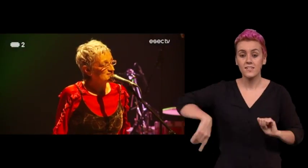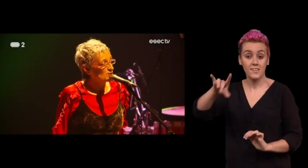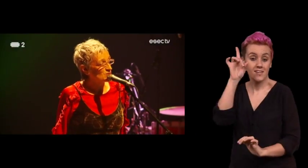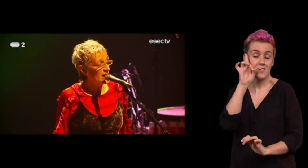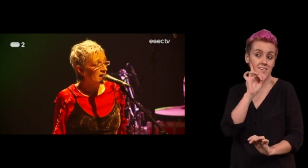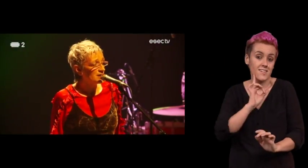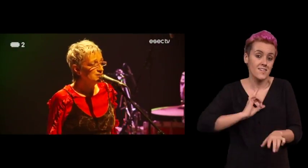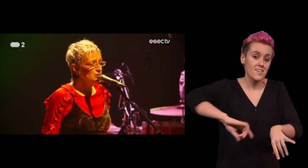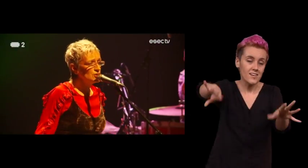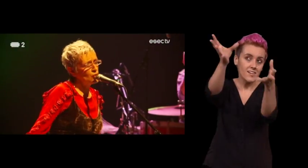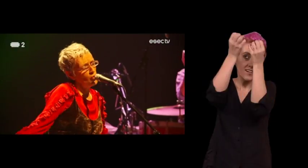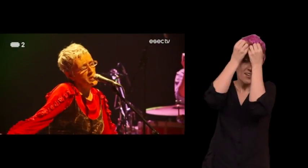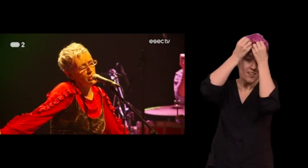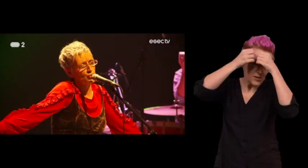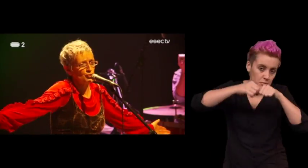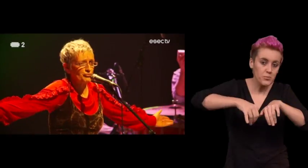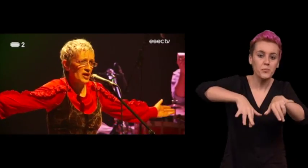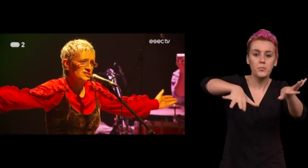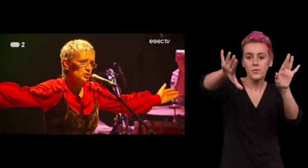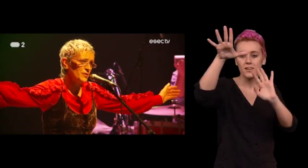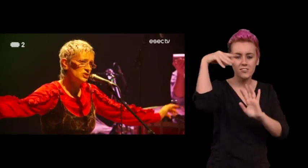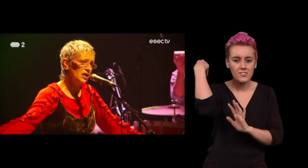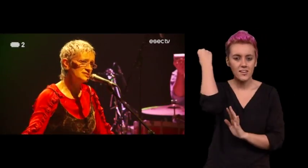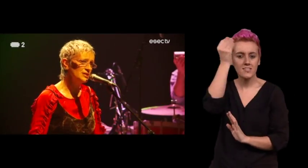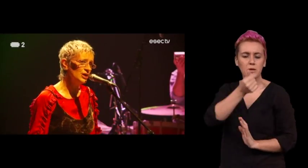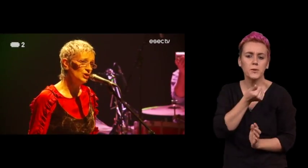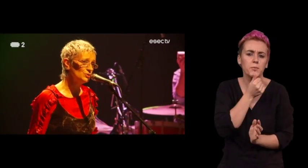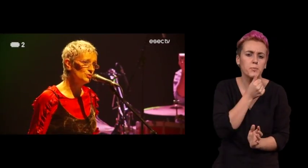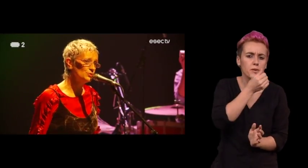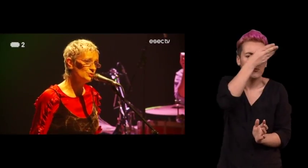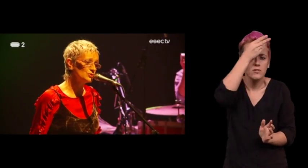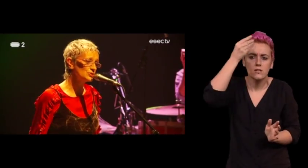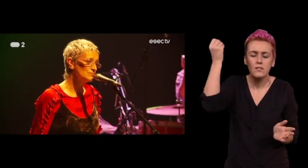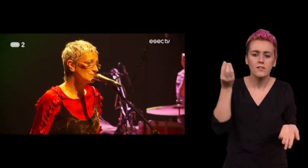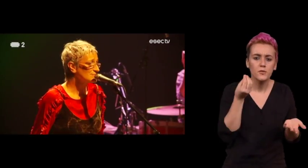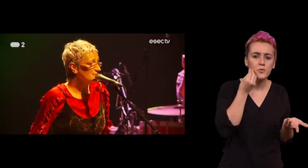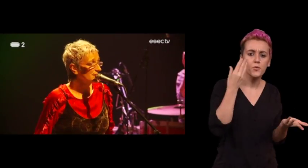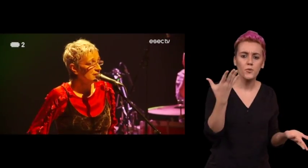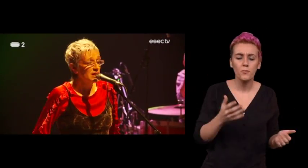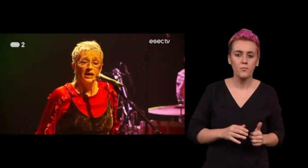Mensageira da saudade, como é que tu fazes para esquecê-los?